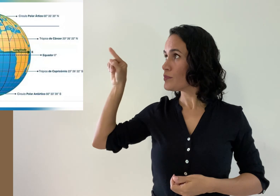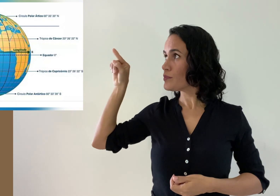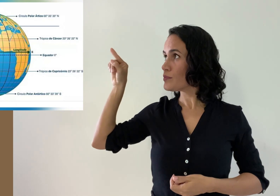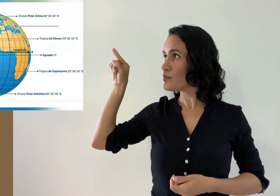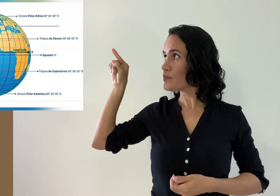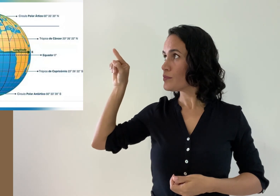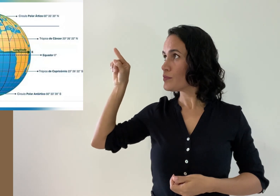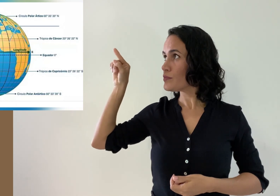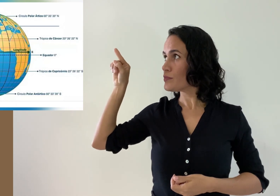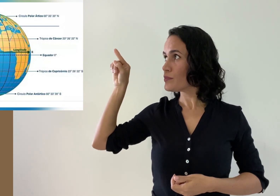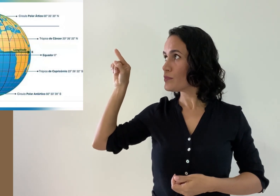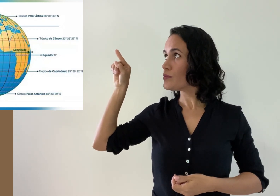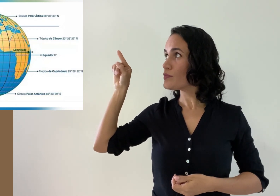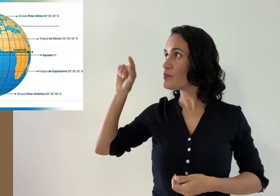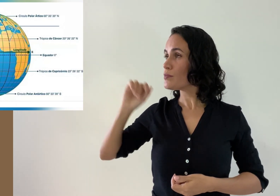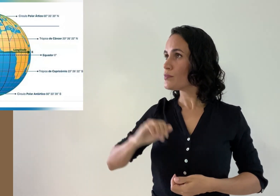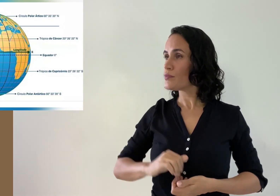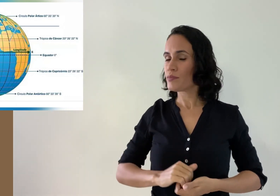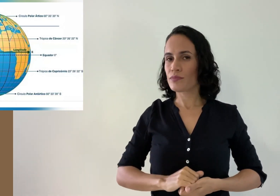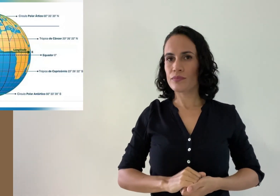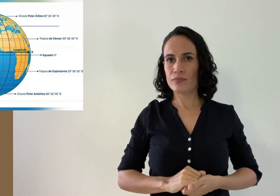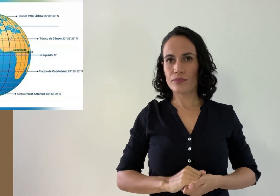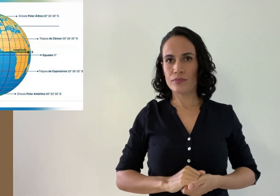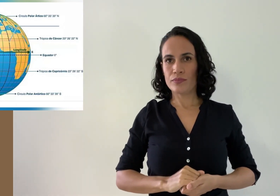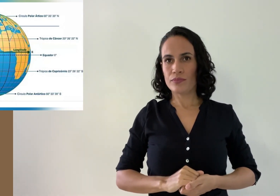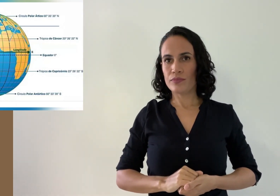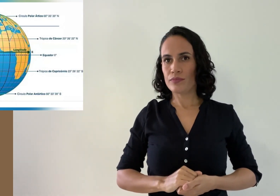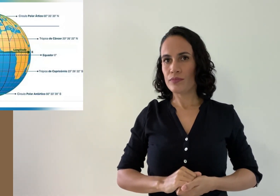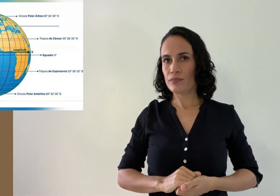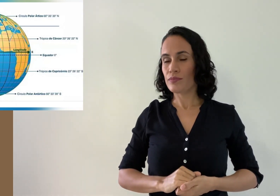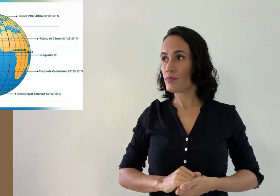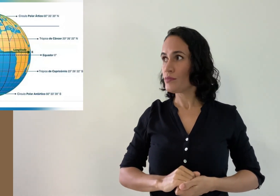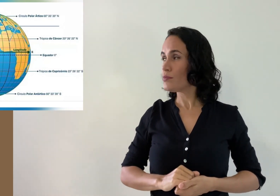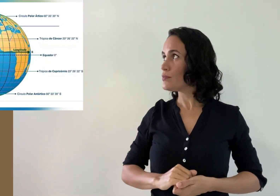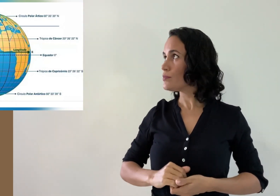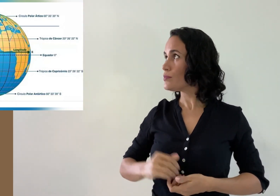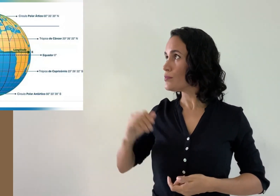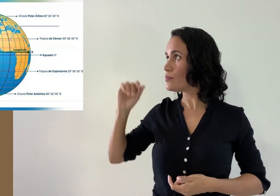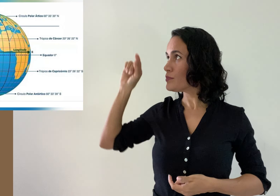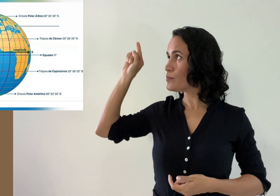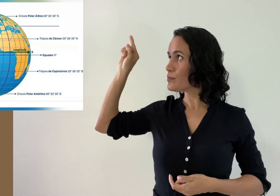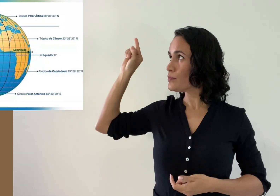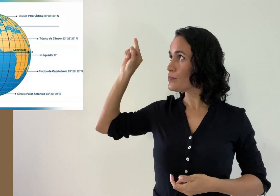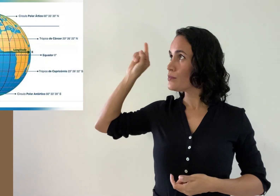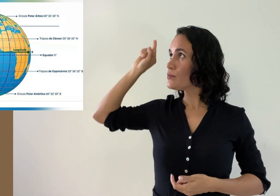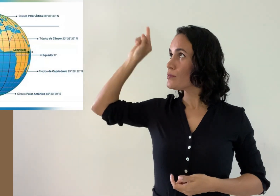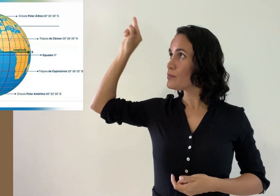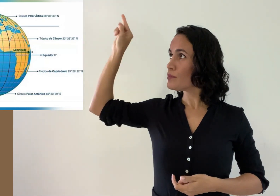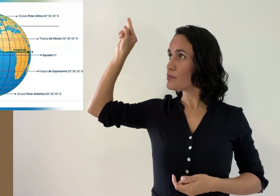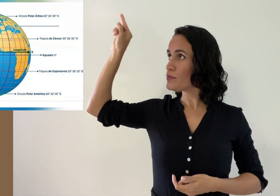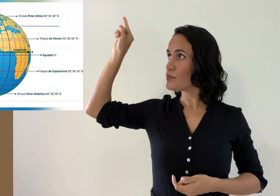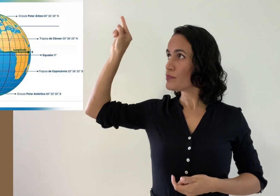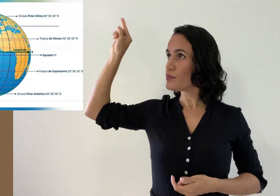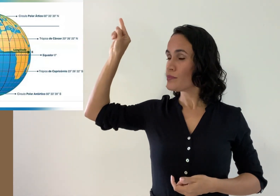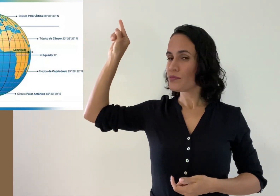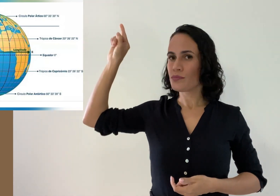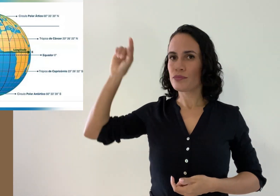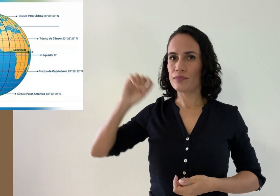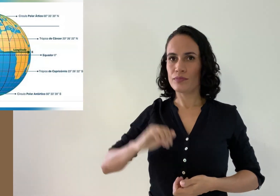a zona tórrida ou intertropical. Entre o Trópico de Câncer e o Círculo Polar Ártico, a zona temperada do norte. Entre